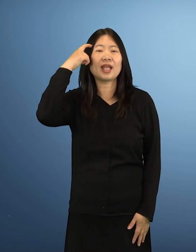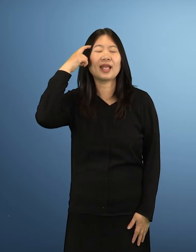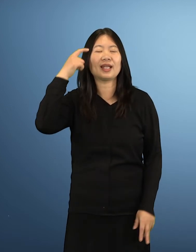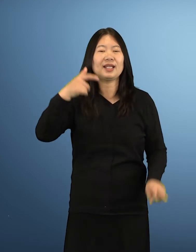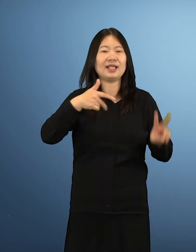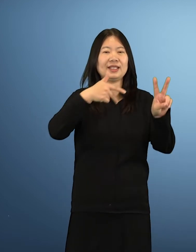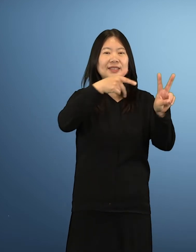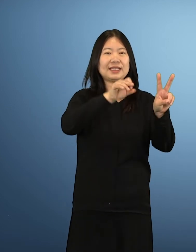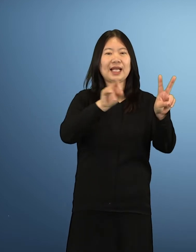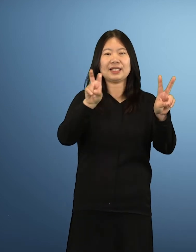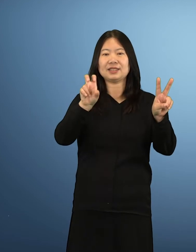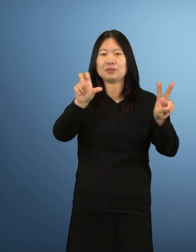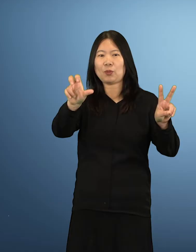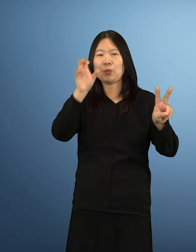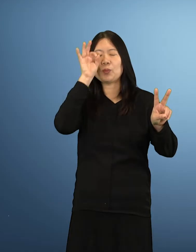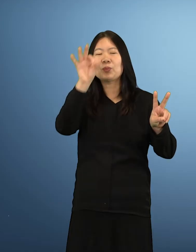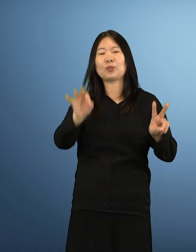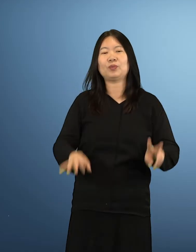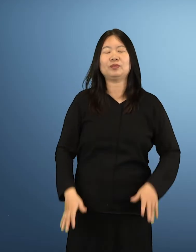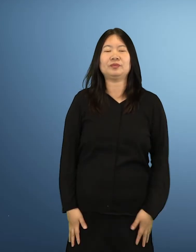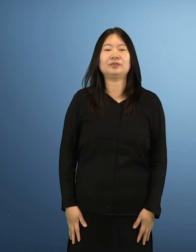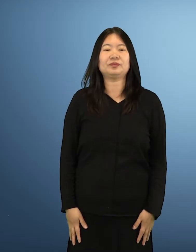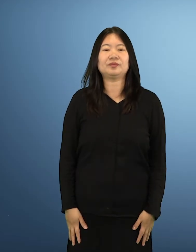2장 25절을 보세요.